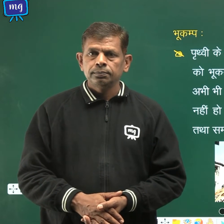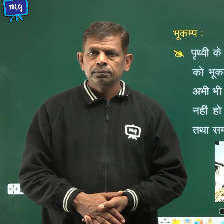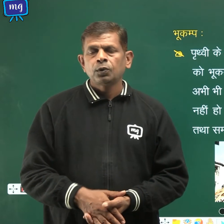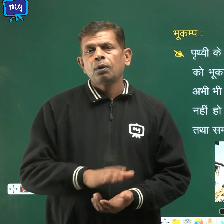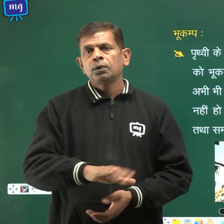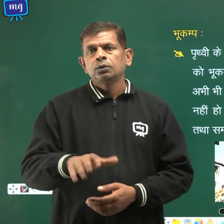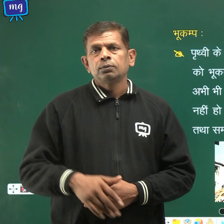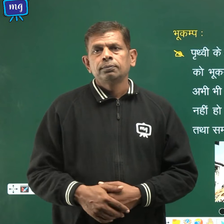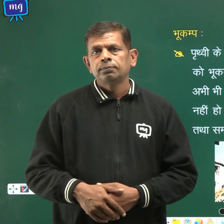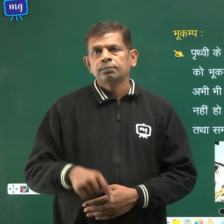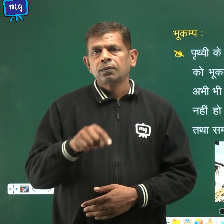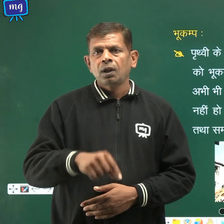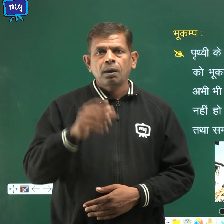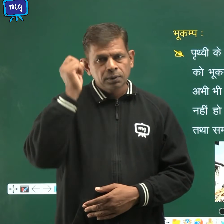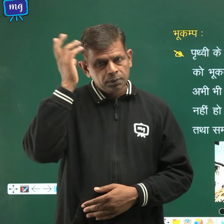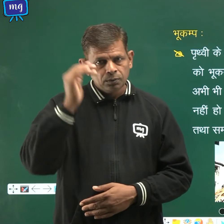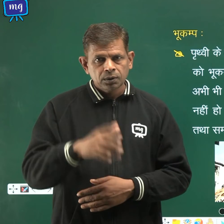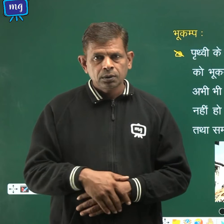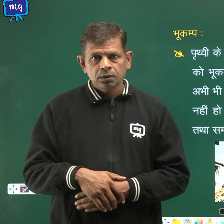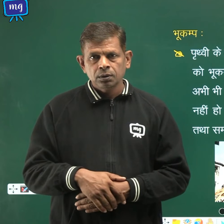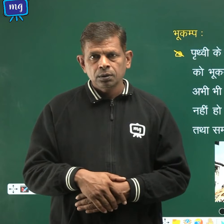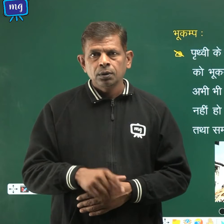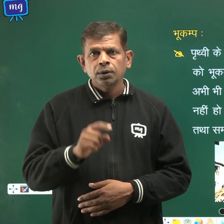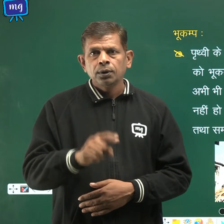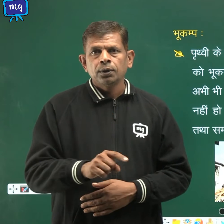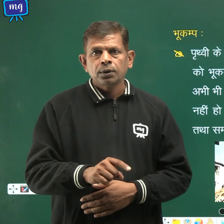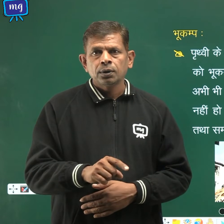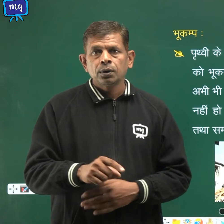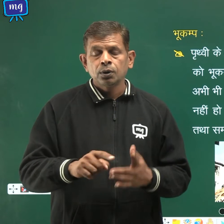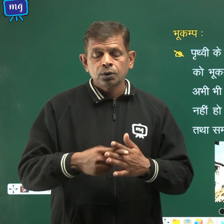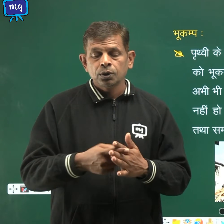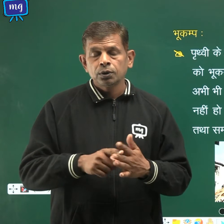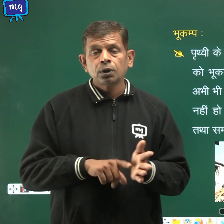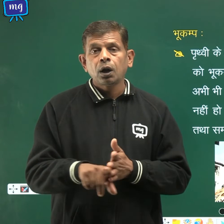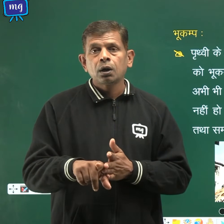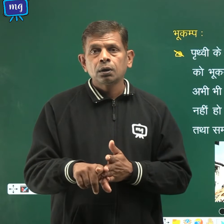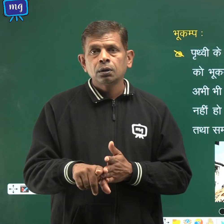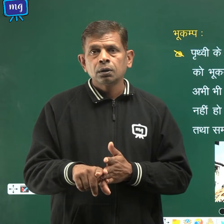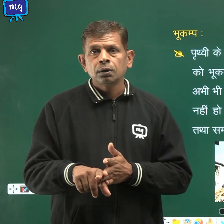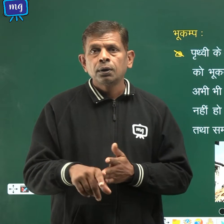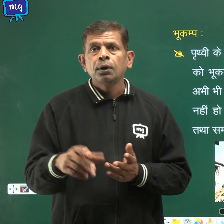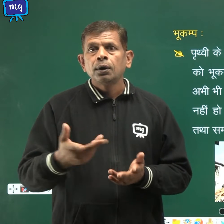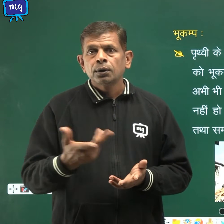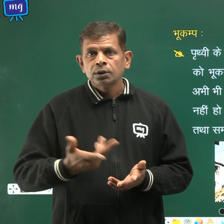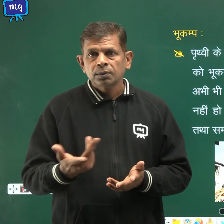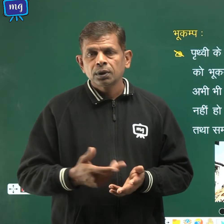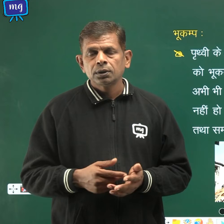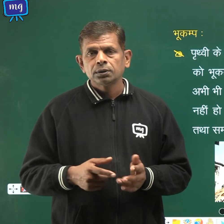तो बच्चों, आप समझ गए होंगे कि तड़ित चालक किस प्रकार